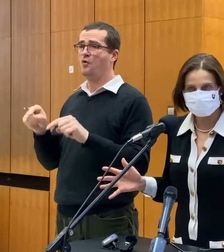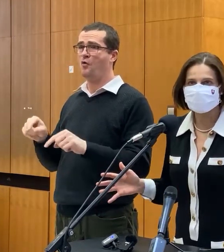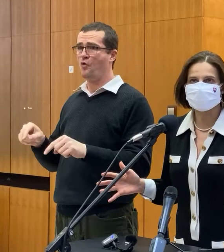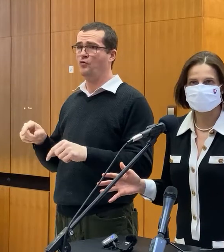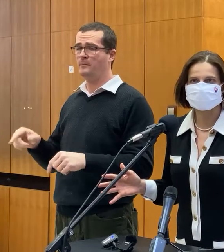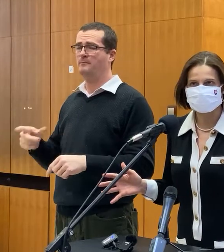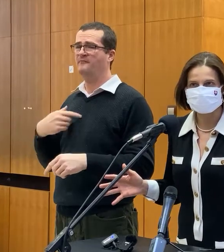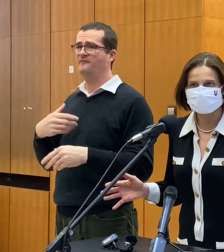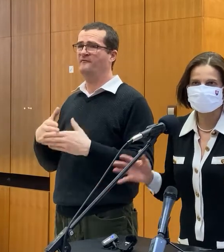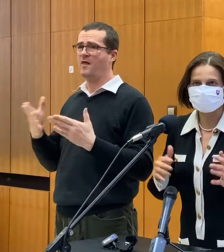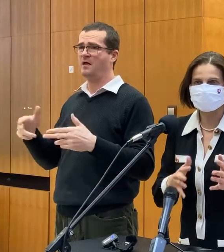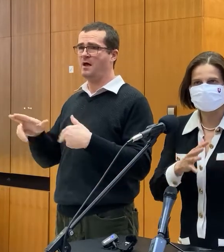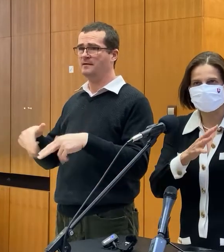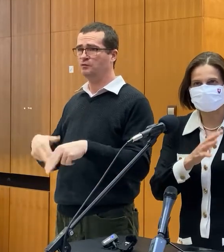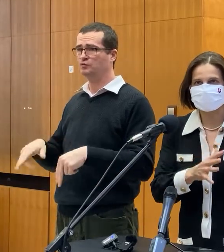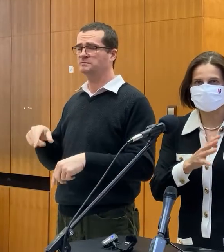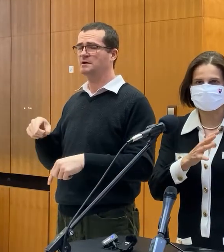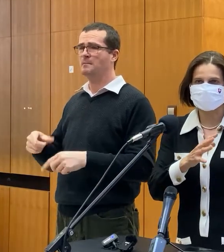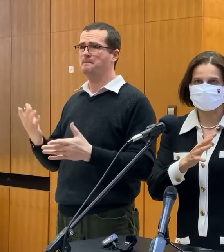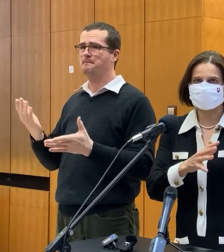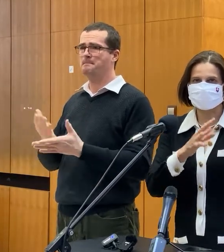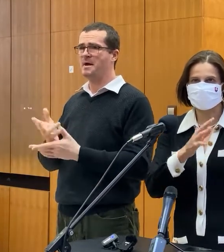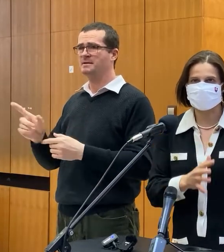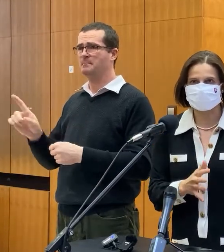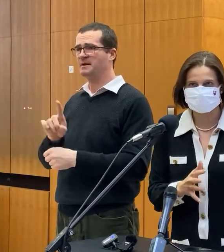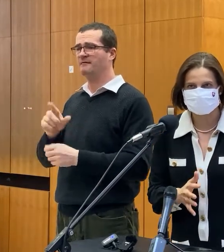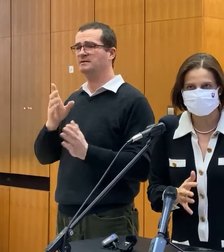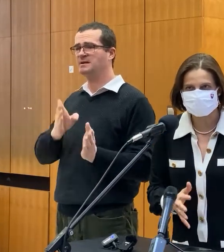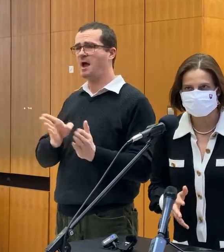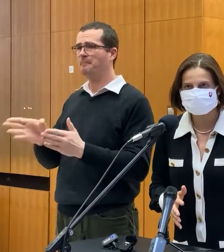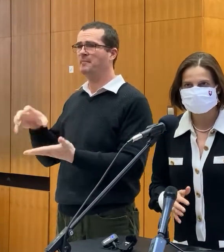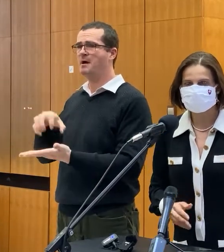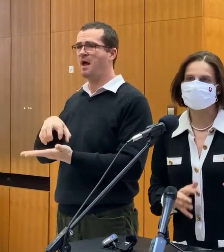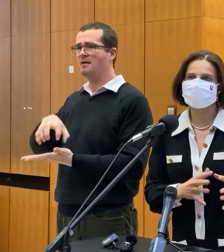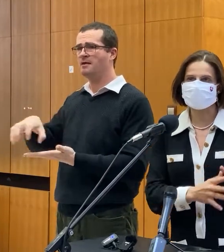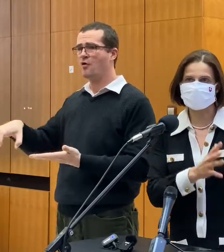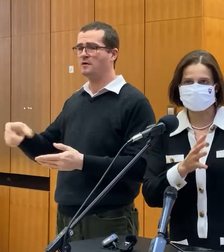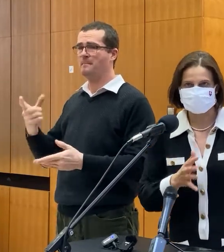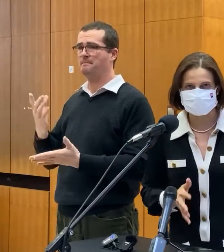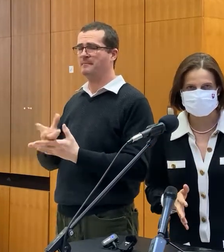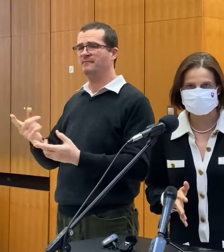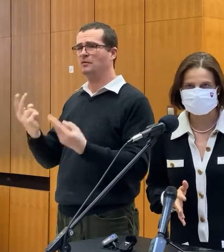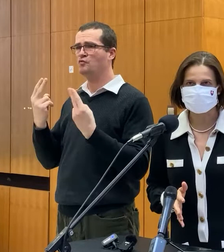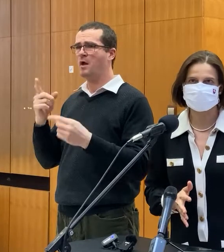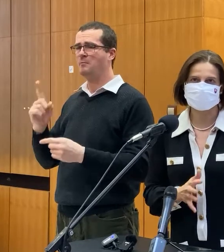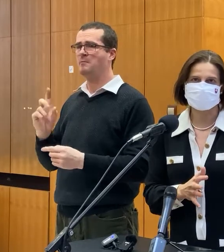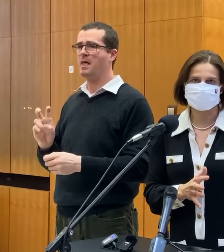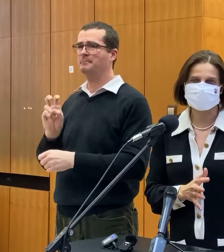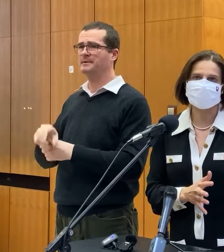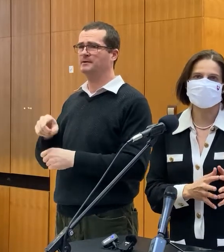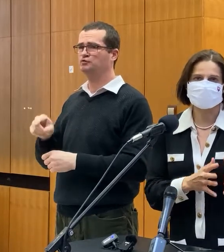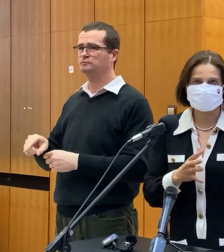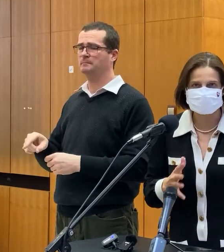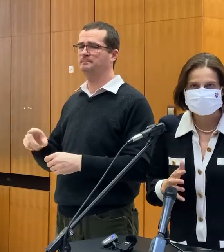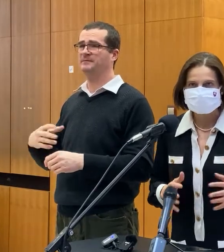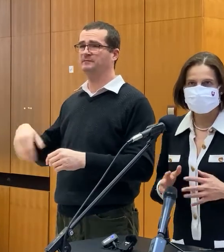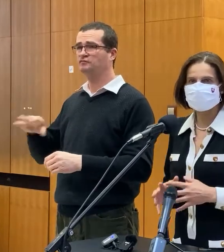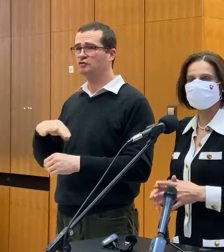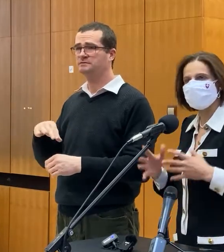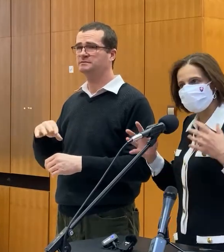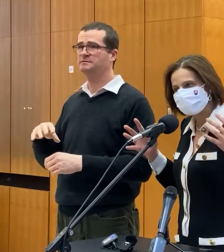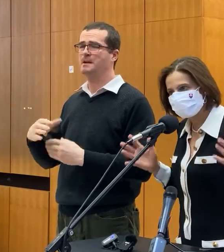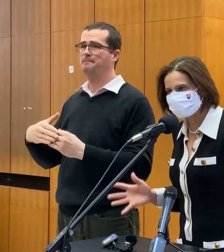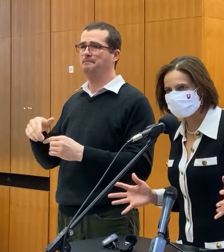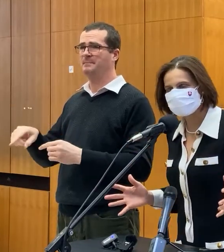je a o tom bola veľká debata, ktoré vlastne patria tie prevádzky do ktorej kategórie, ktoré je nevyhnutné, aby mali prístup k nim mali všetci a